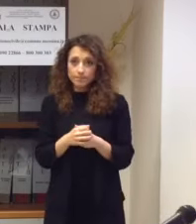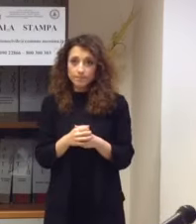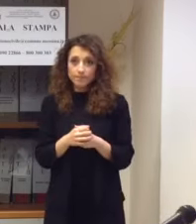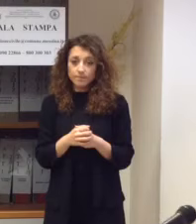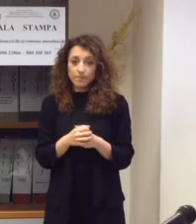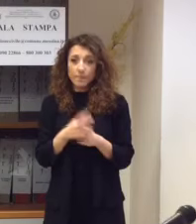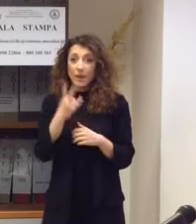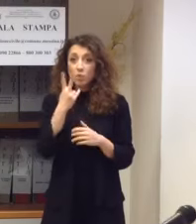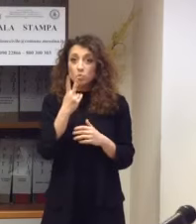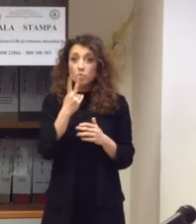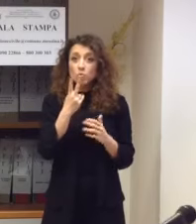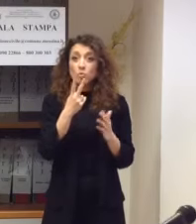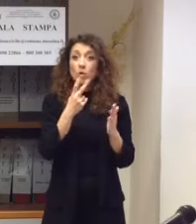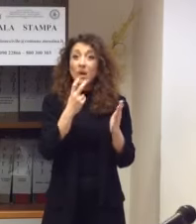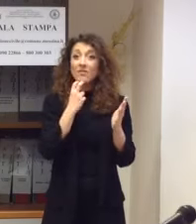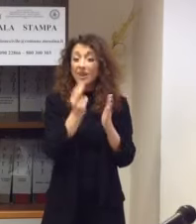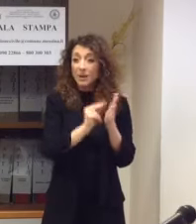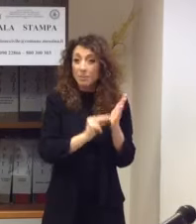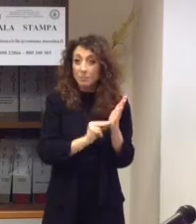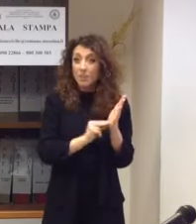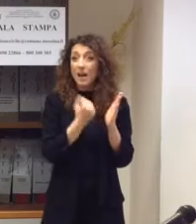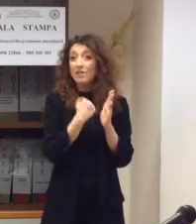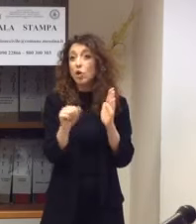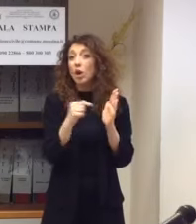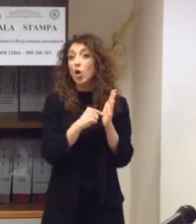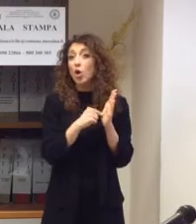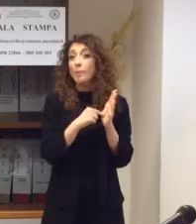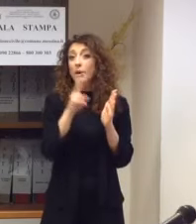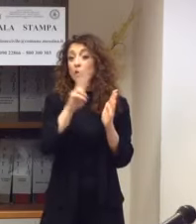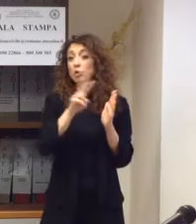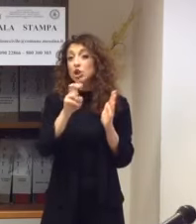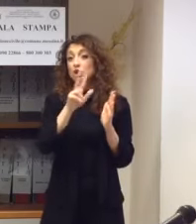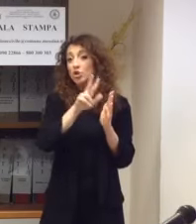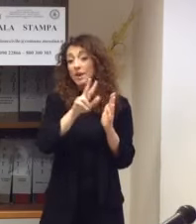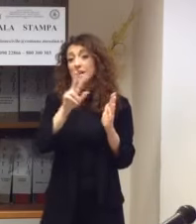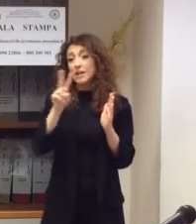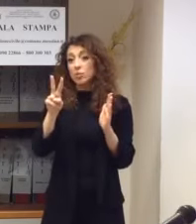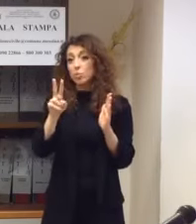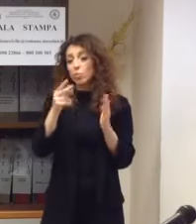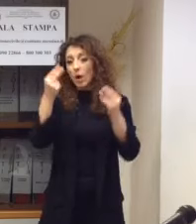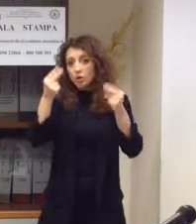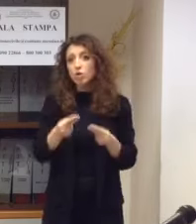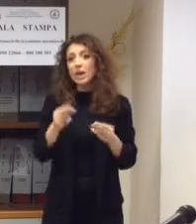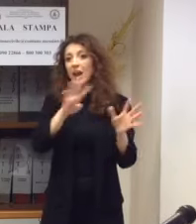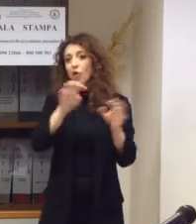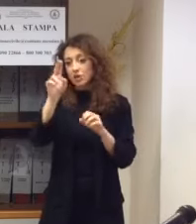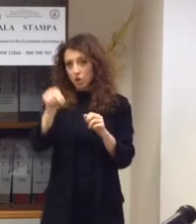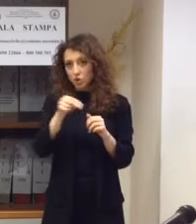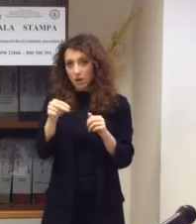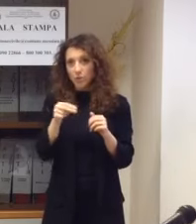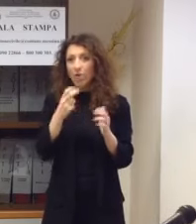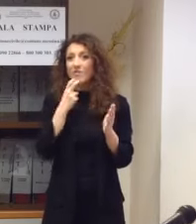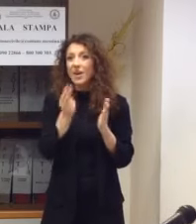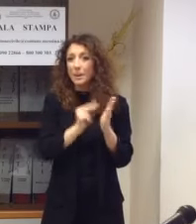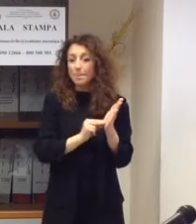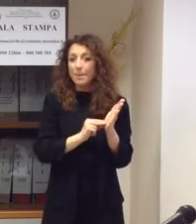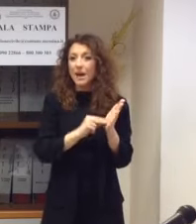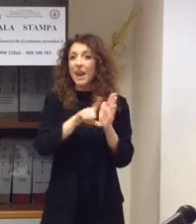levati due verbali in violazione dell'ordinanza 232 per un totale di 900 euro, un verbale in violazione della